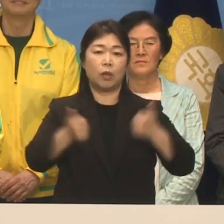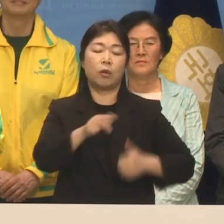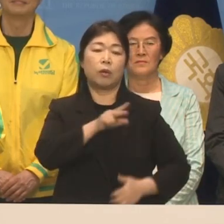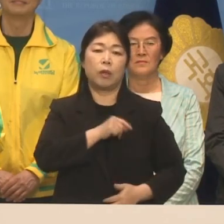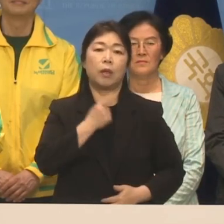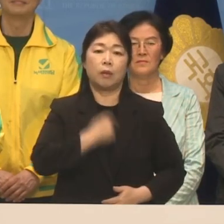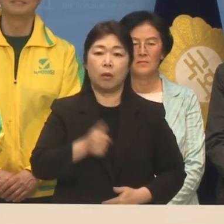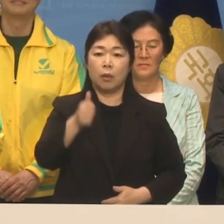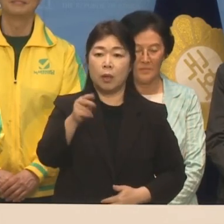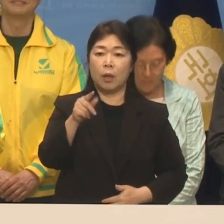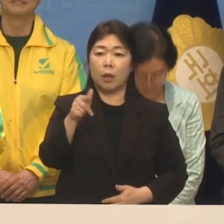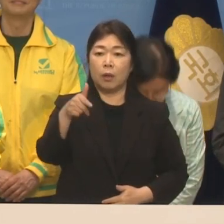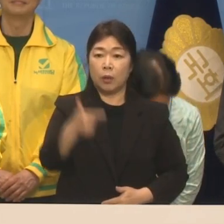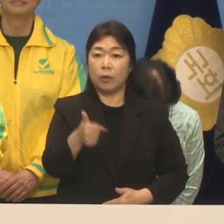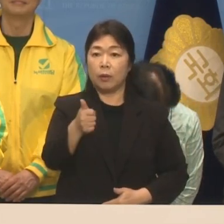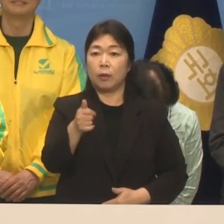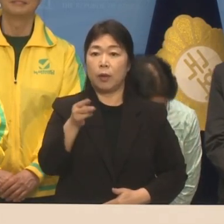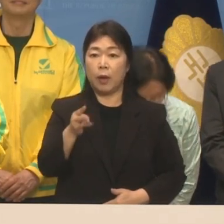현혜자 고문님 모셨습니다.